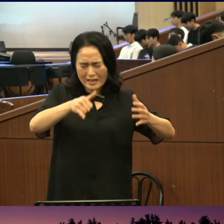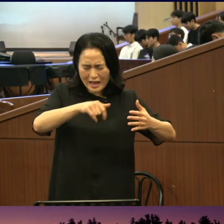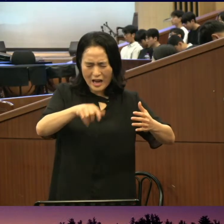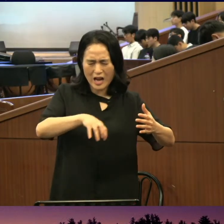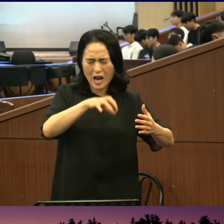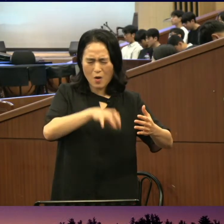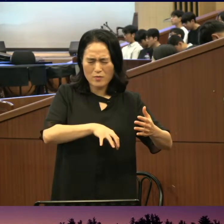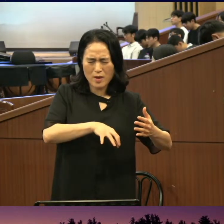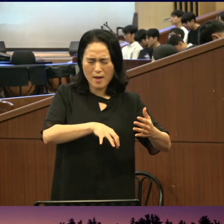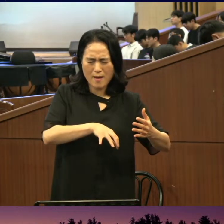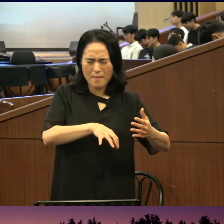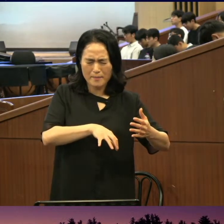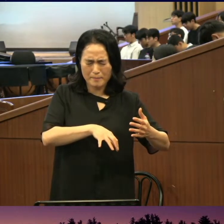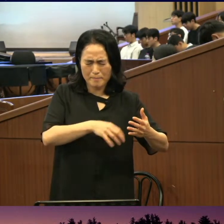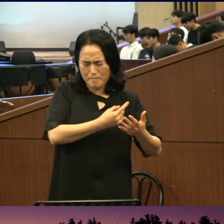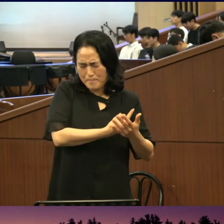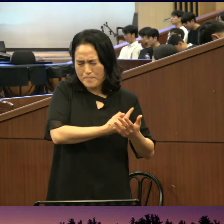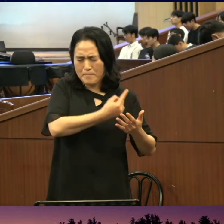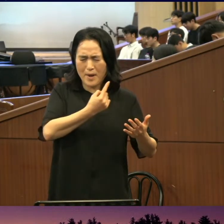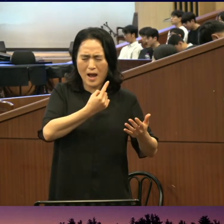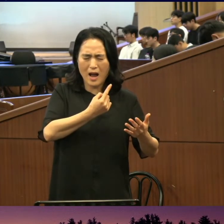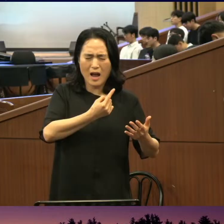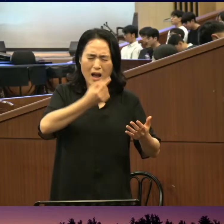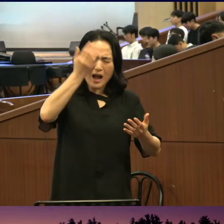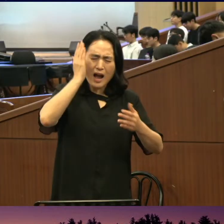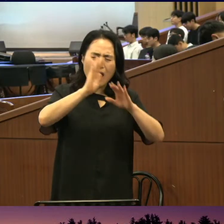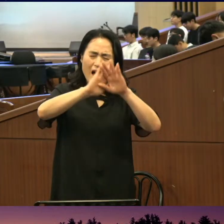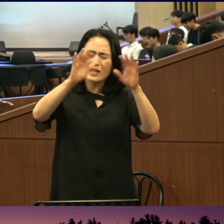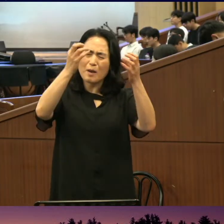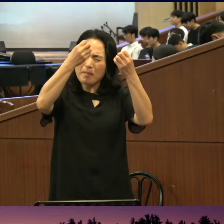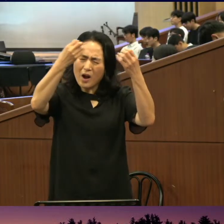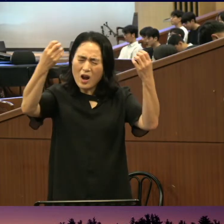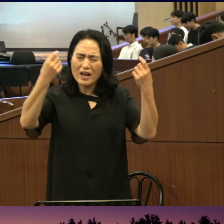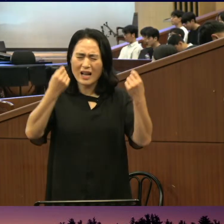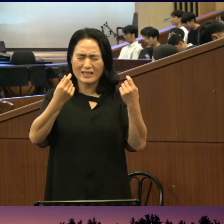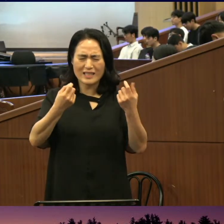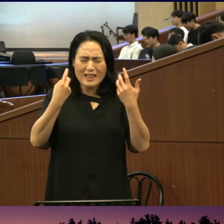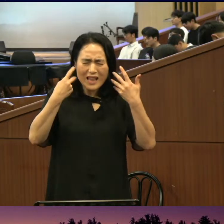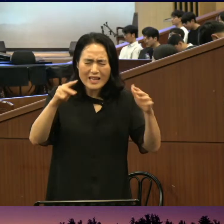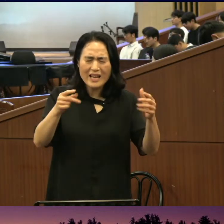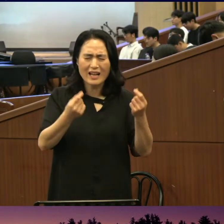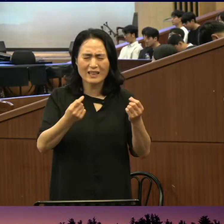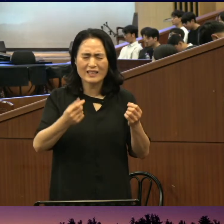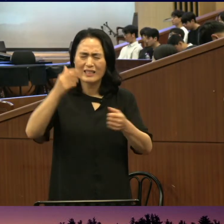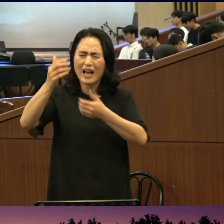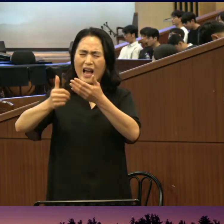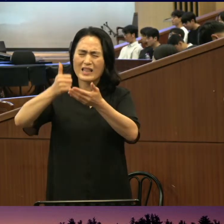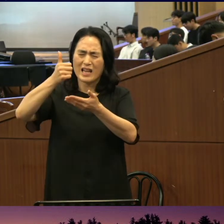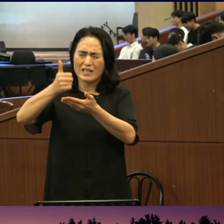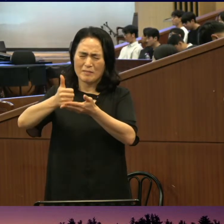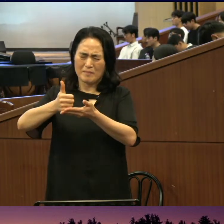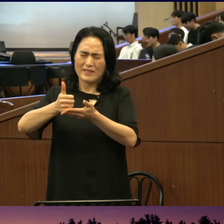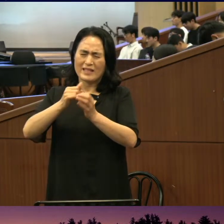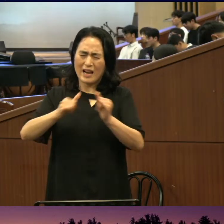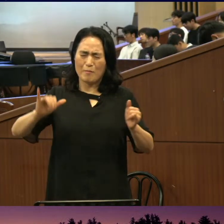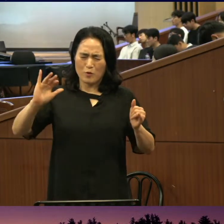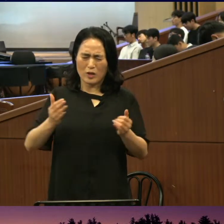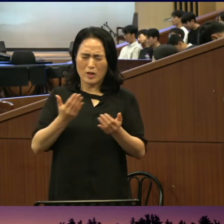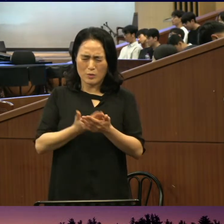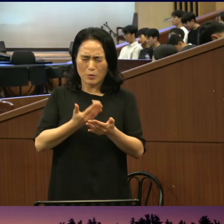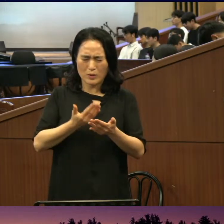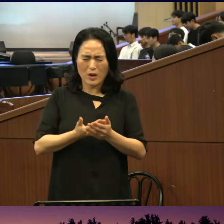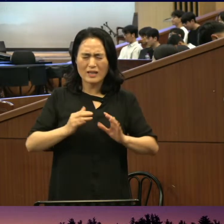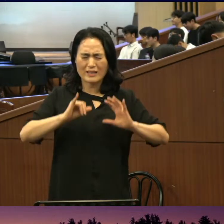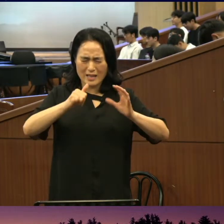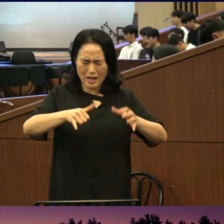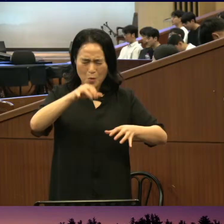빼낸 바 다니엘과 같은 하늘의 별처럼 빛나는 하나님의 사람들 되게 하여 주셔서 세상의 곳곳에 나아가 거룩한